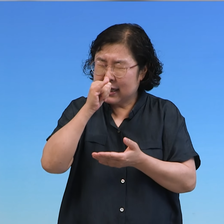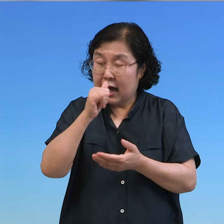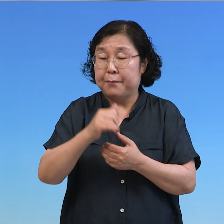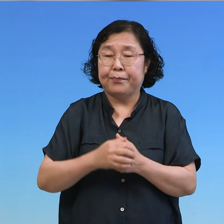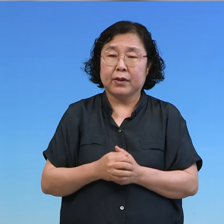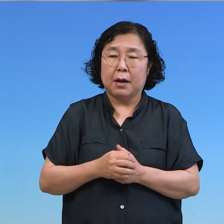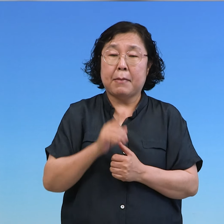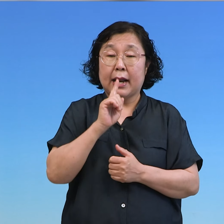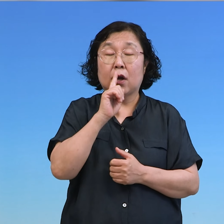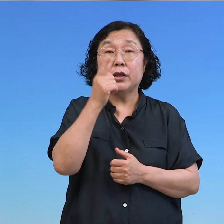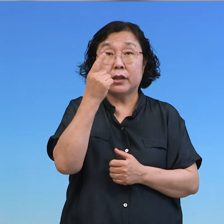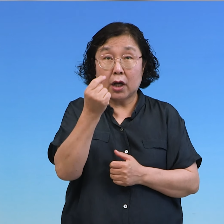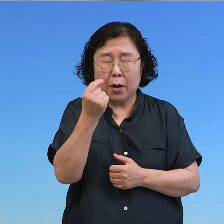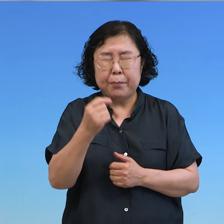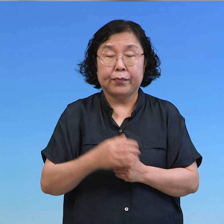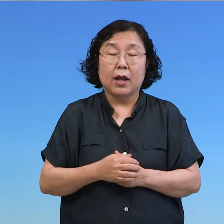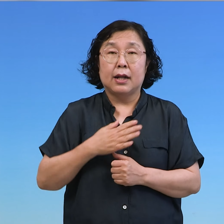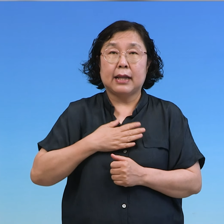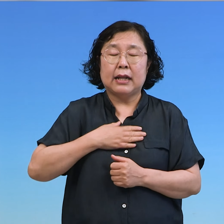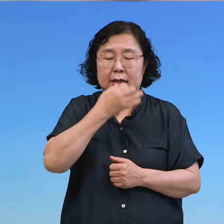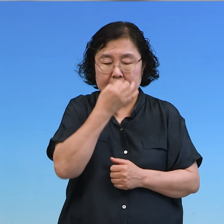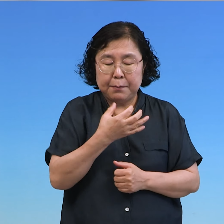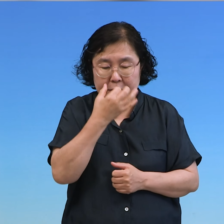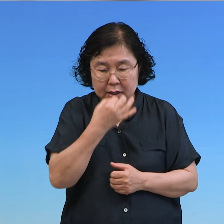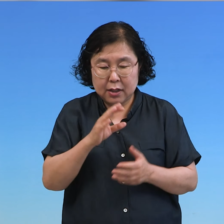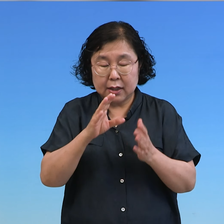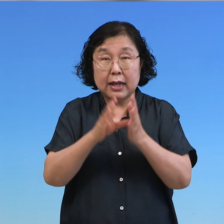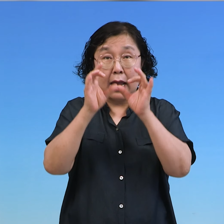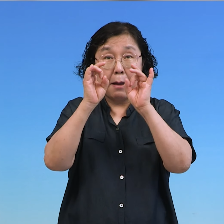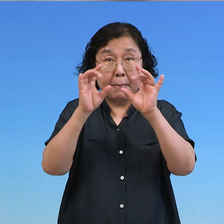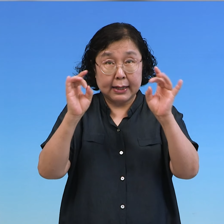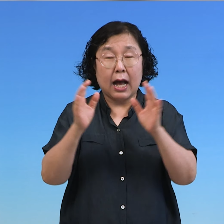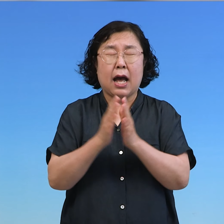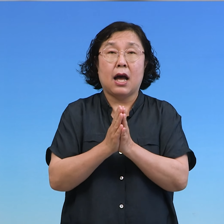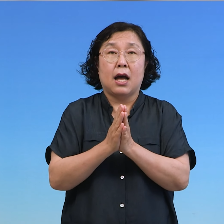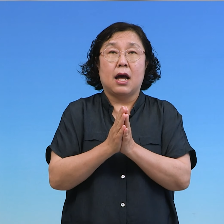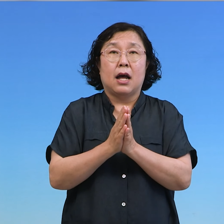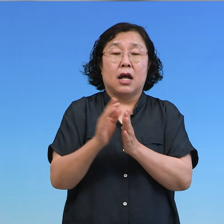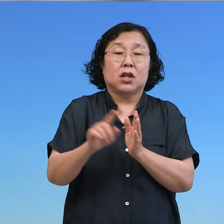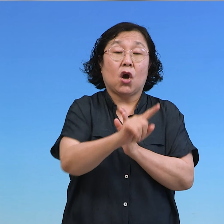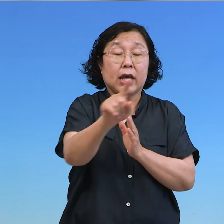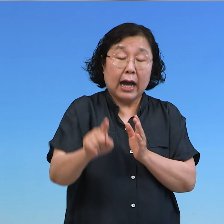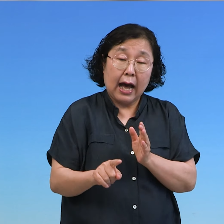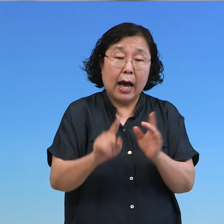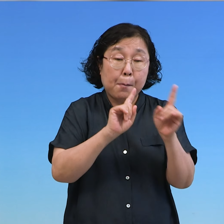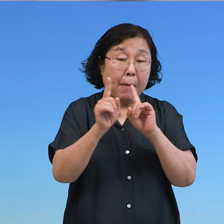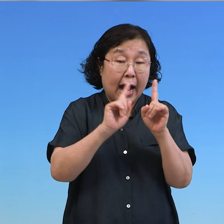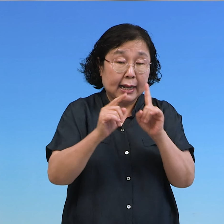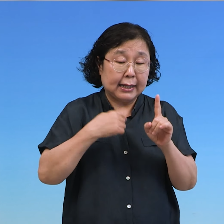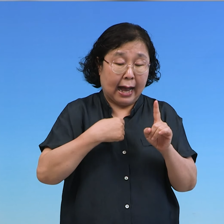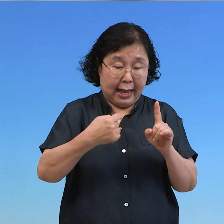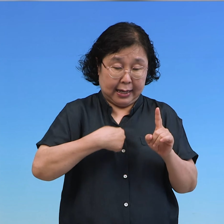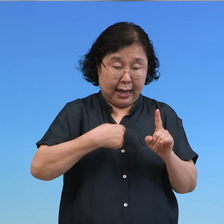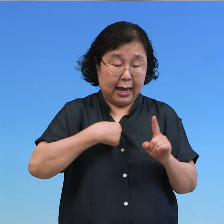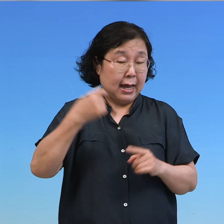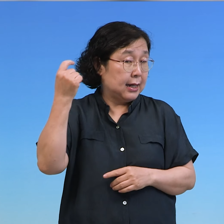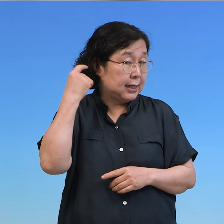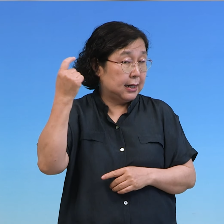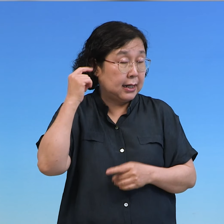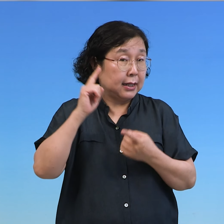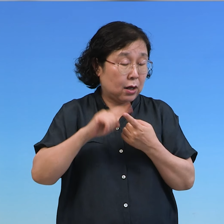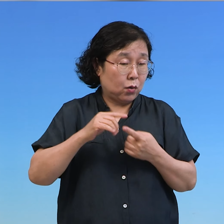계속 선포하기를 원해요 너희 말이 내 귀에 들린대로 그대로 해주시기 원한다 이거 기도 아닙니까 기도 기도 시간에